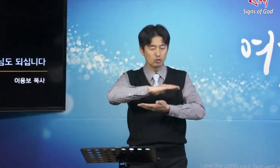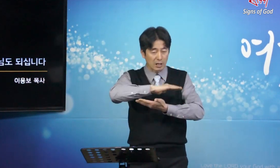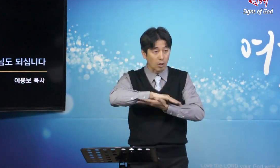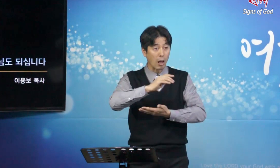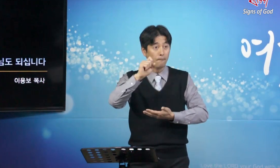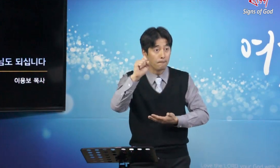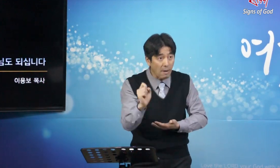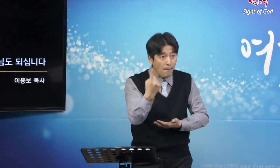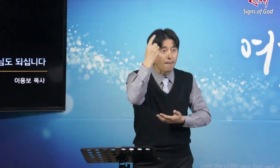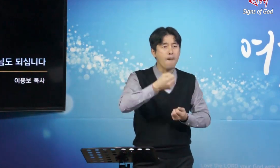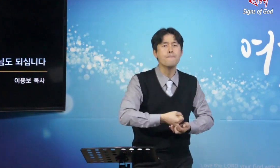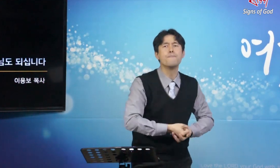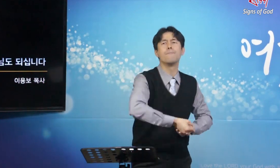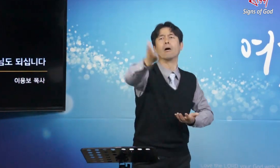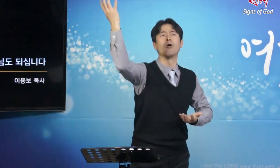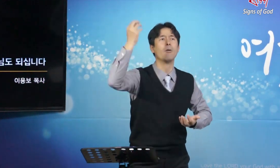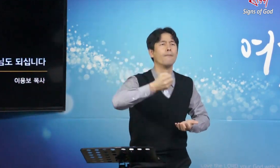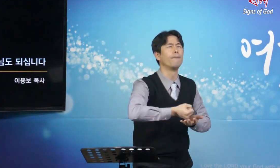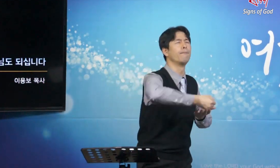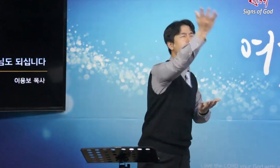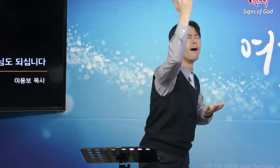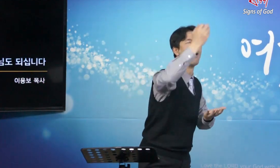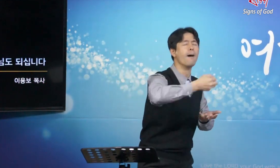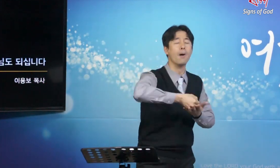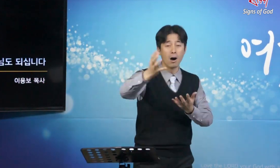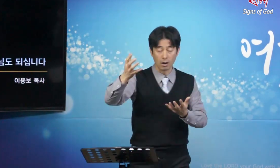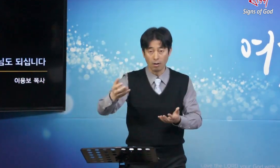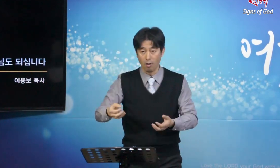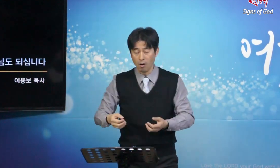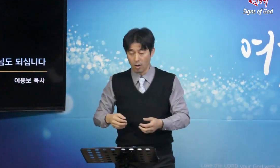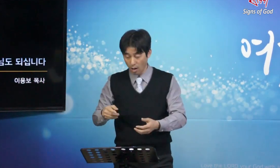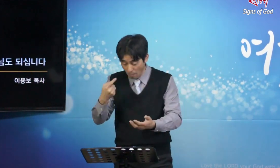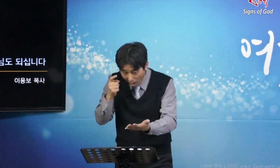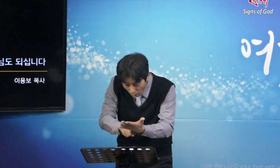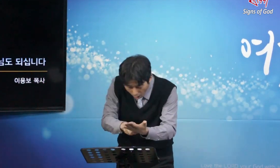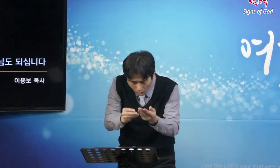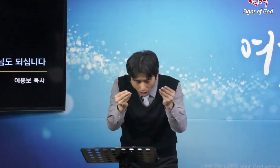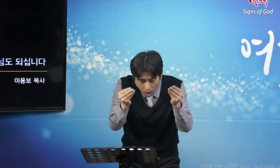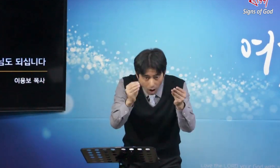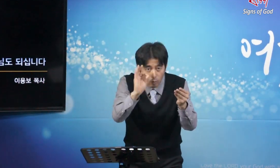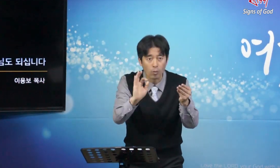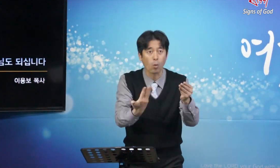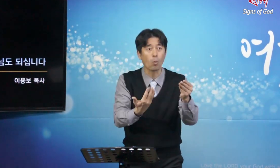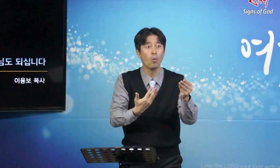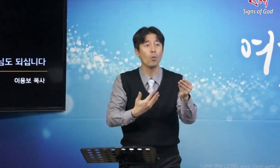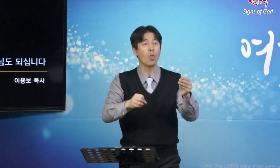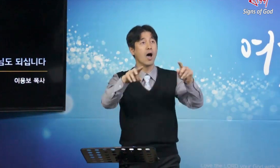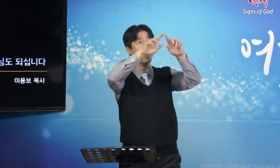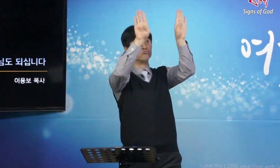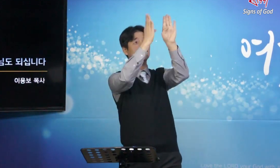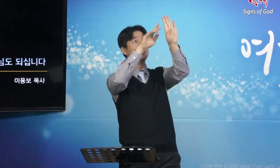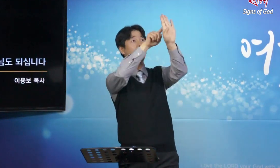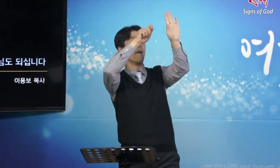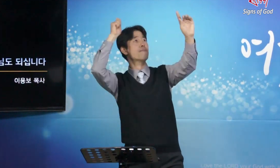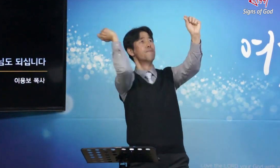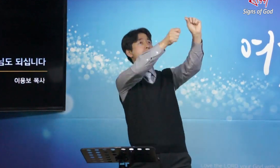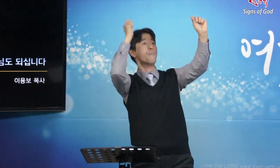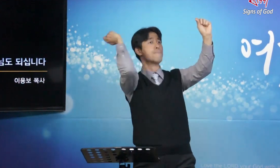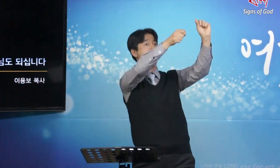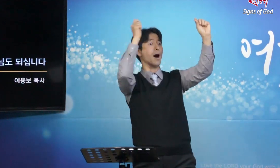없었던 세상에서 살았죠. 그런데 그런 루터의 그 개혁이 인쇄술을 통해서 전파되고